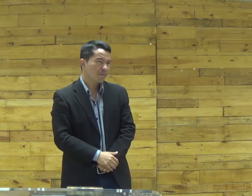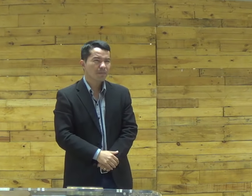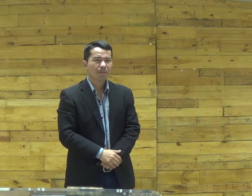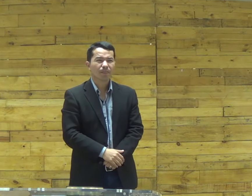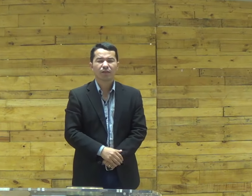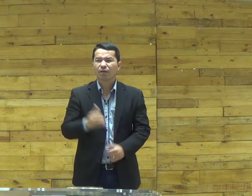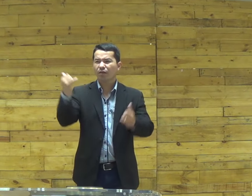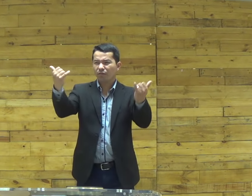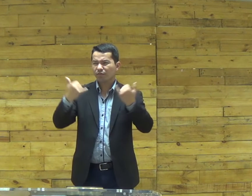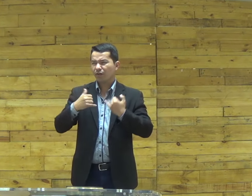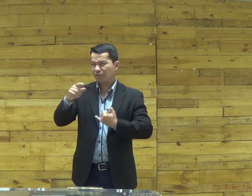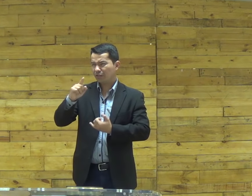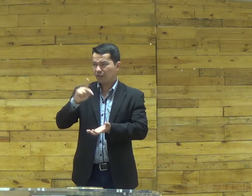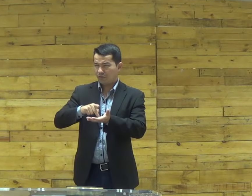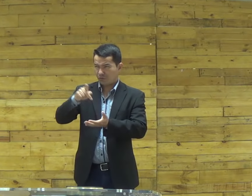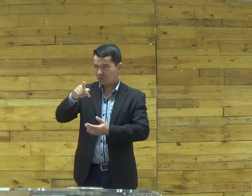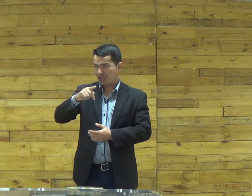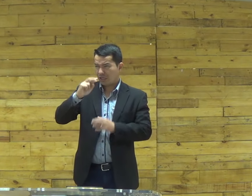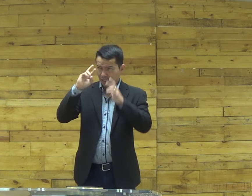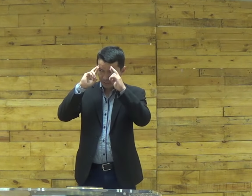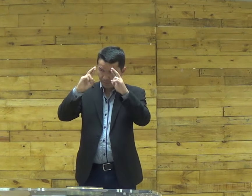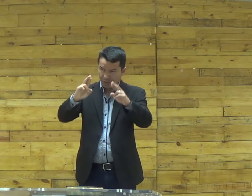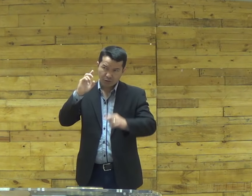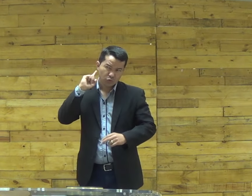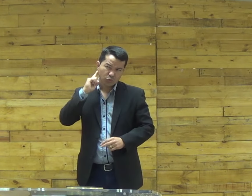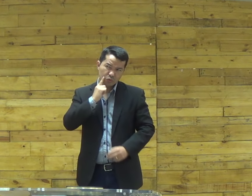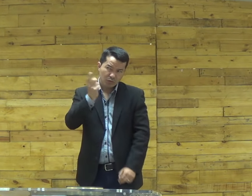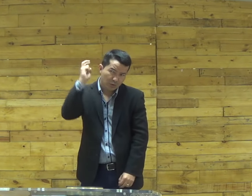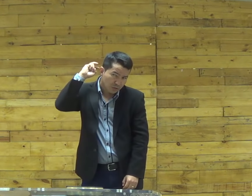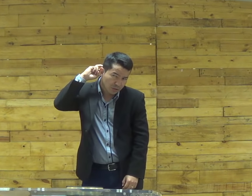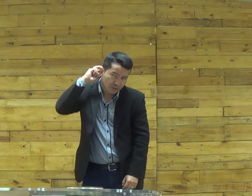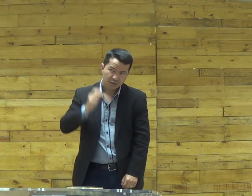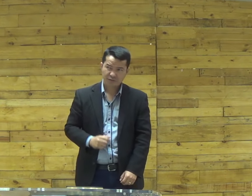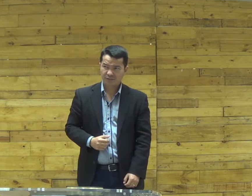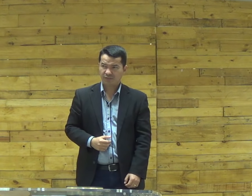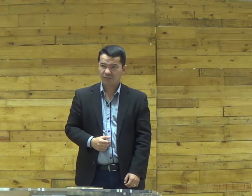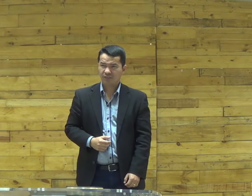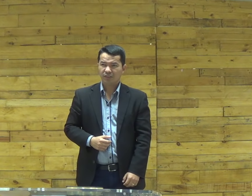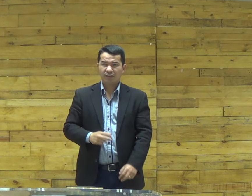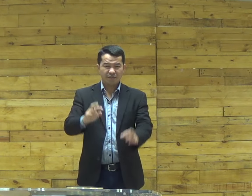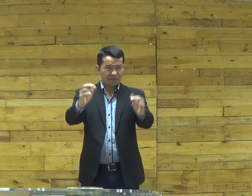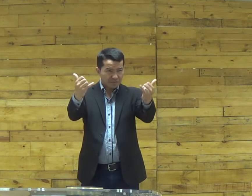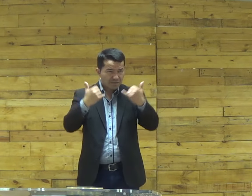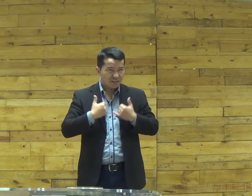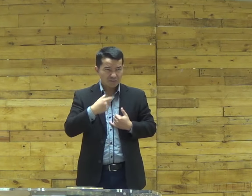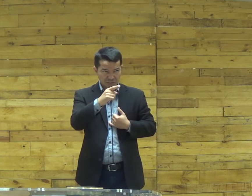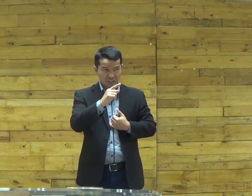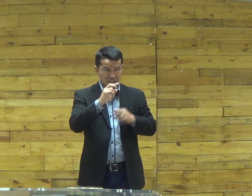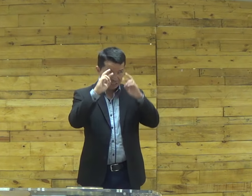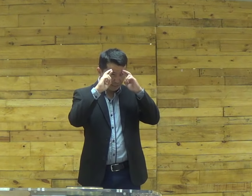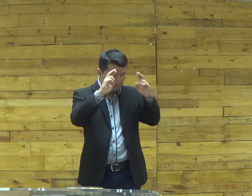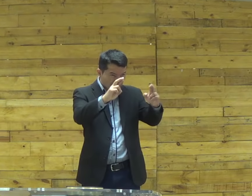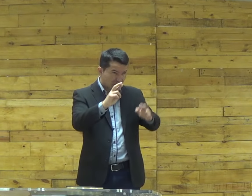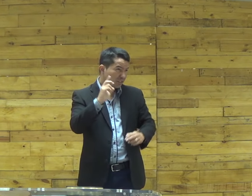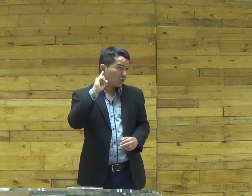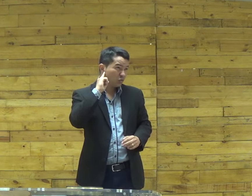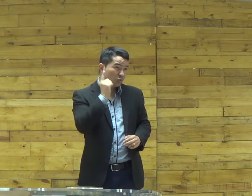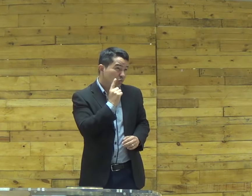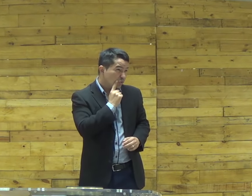conversar. Você fala com surdo cego ou você não fala com surdo implantado? Fala para